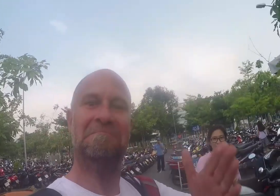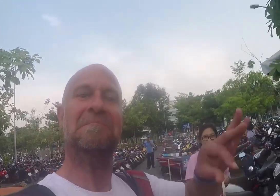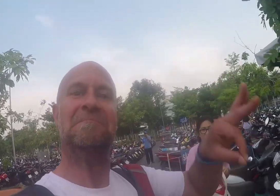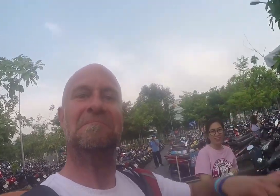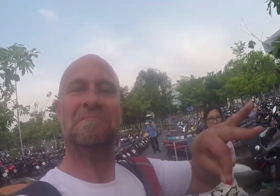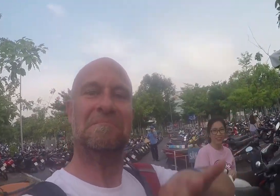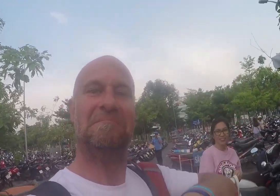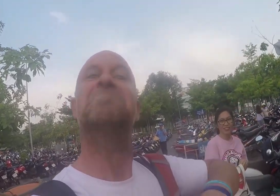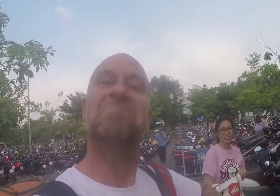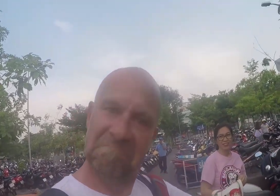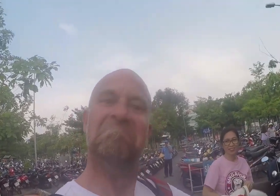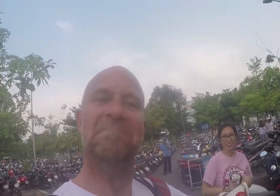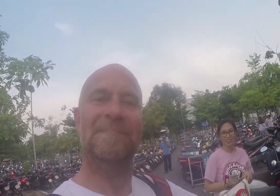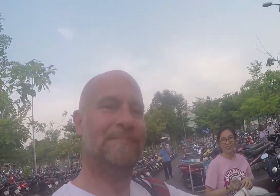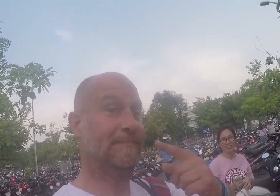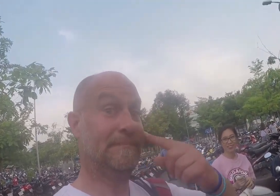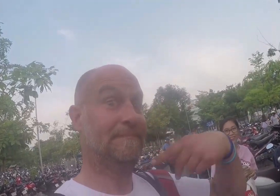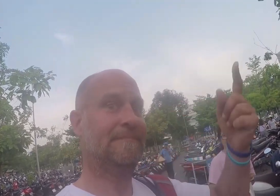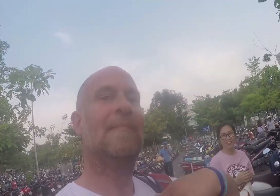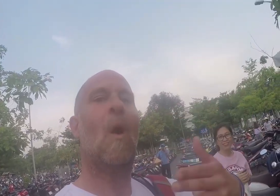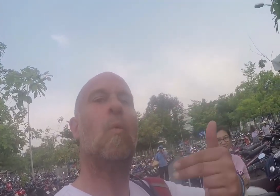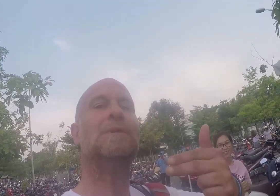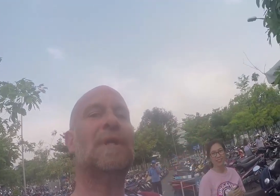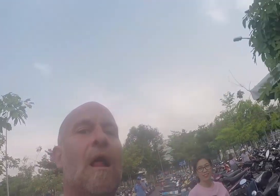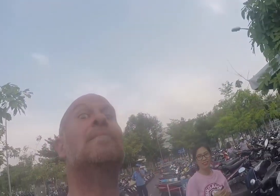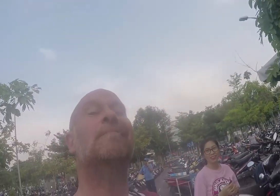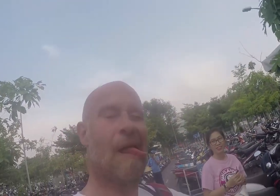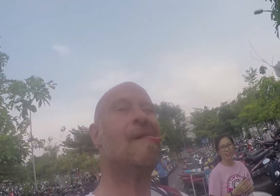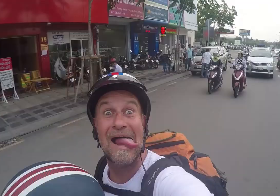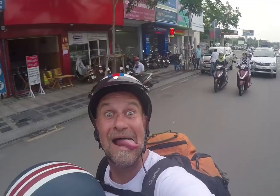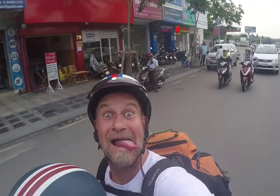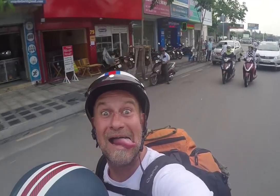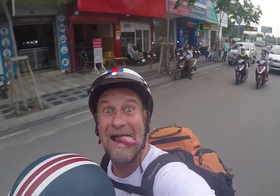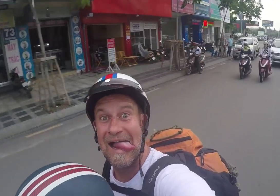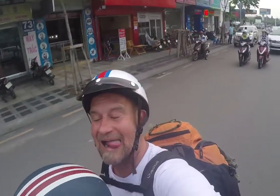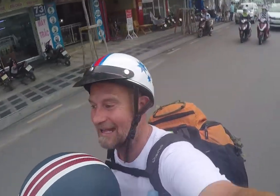Aus dem Süden von Ho Chi Minh Stadt also. Ich bin gespannt auf mein Hotel.